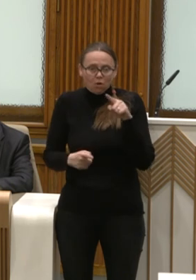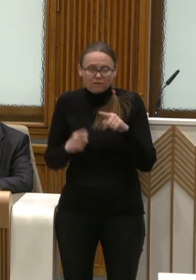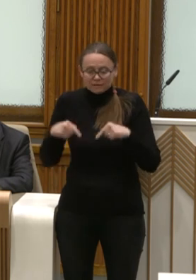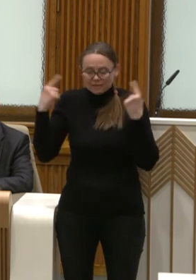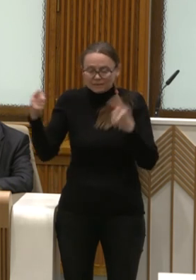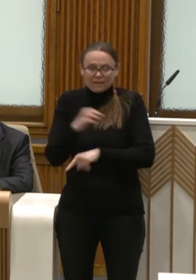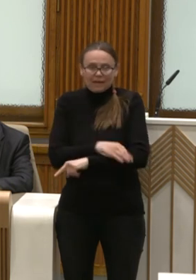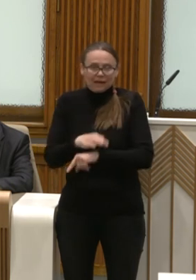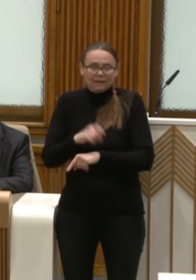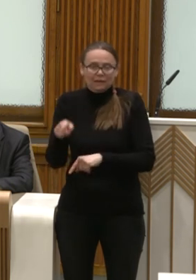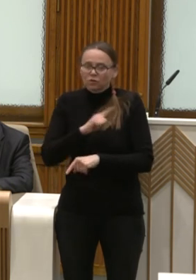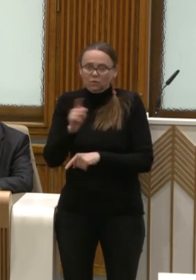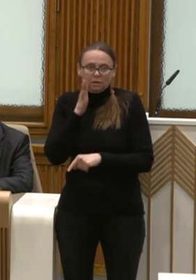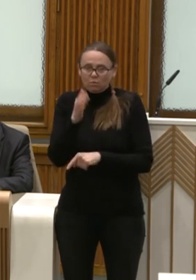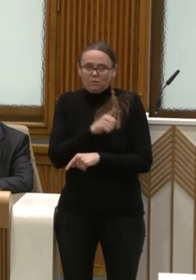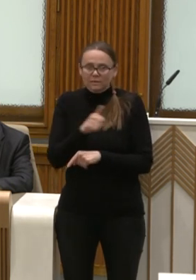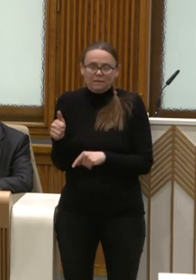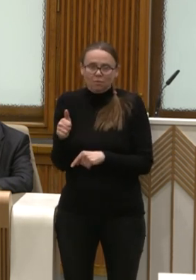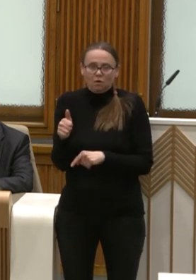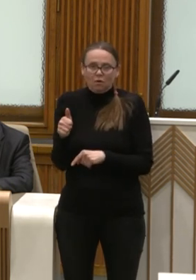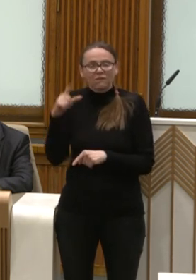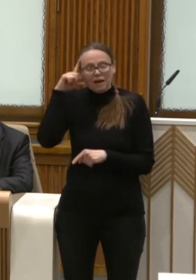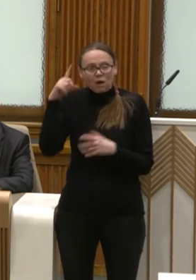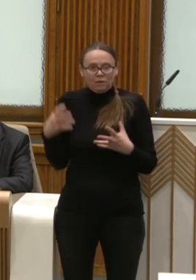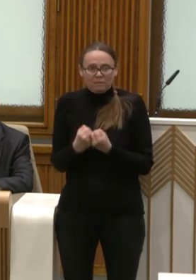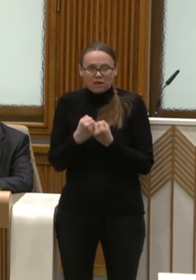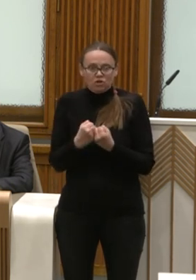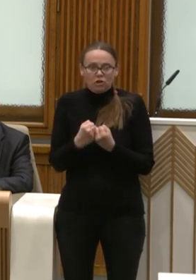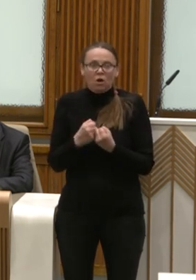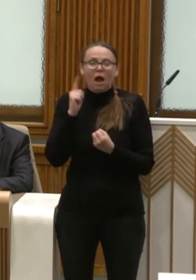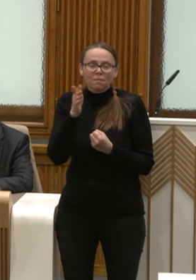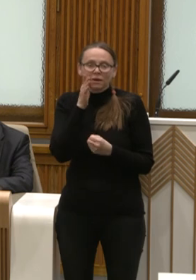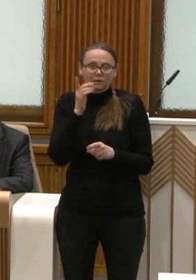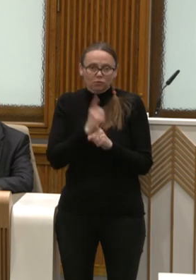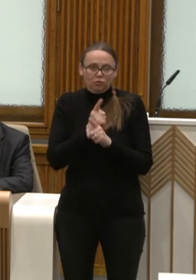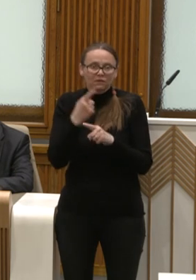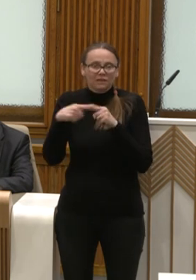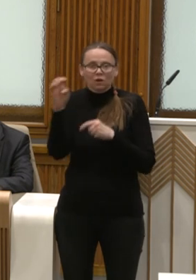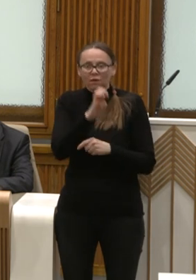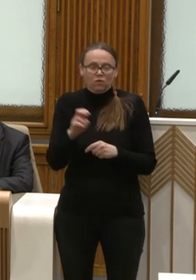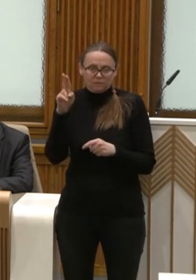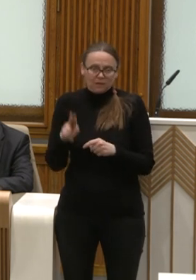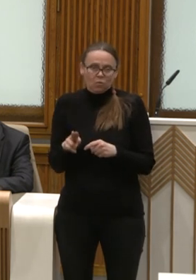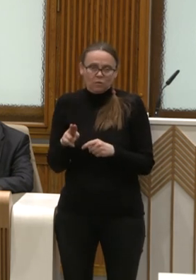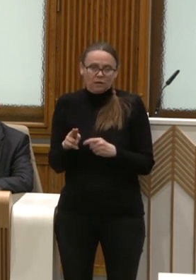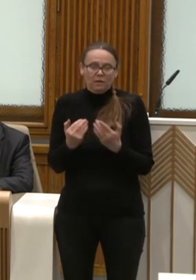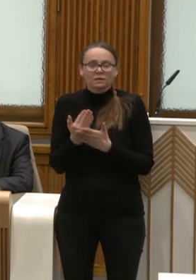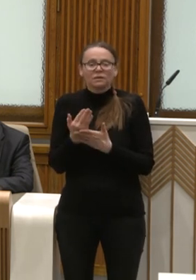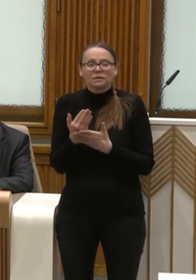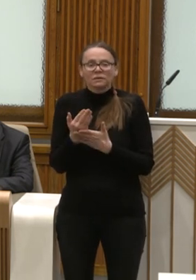naslednjega tedna to ne bo samo v glavnem rešeno, ampak da bo tudi v okviru Evropske unije, ne, vsaj za